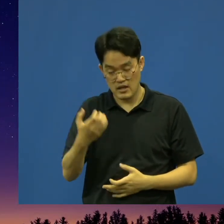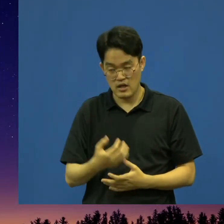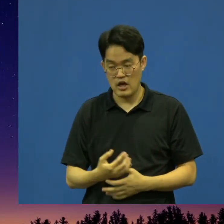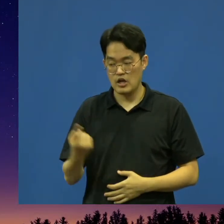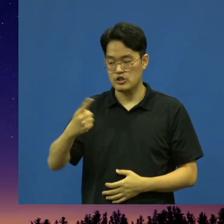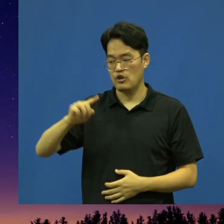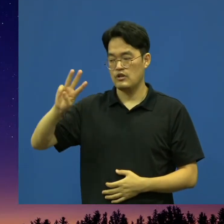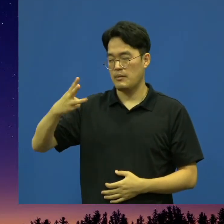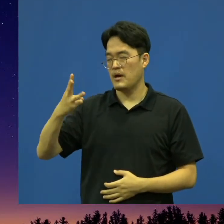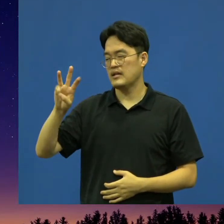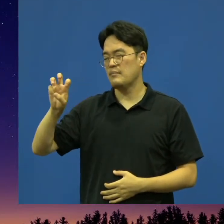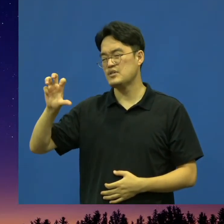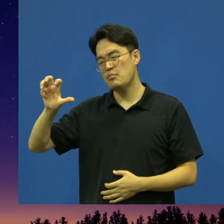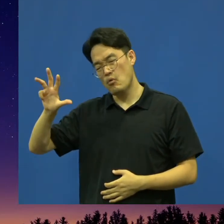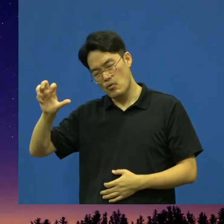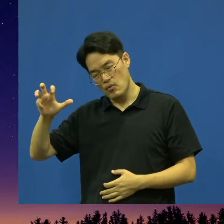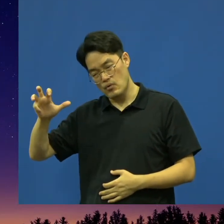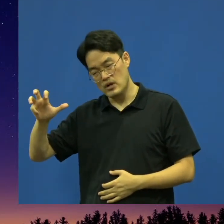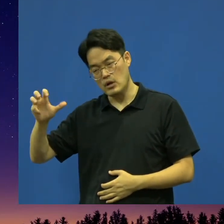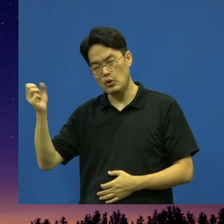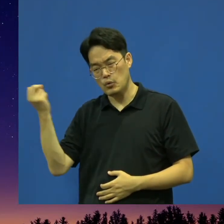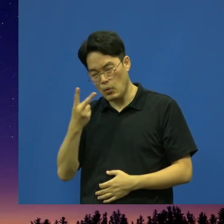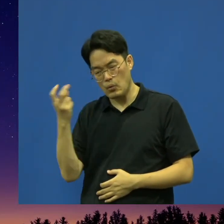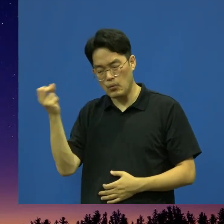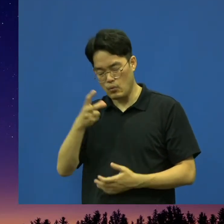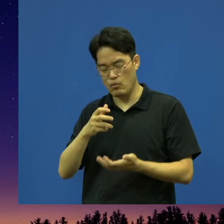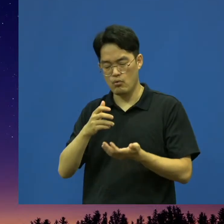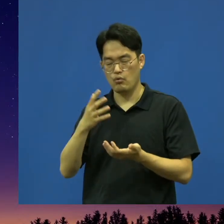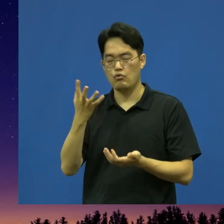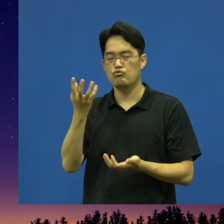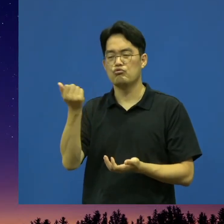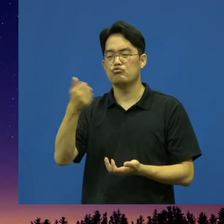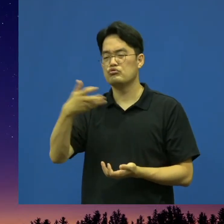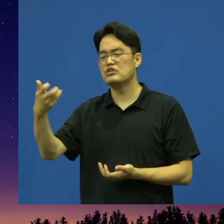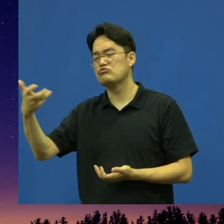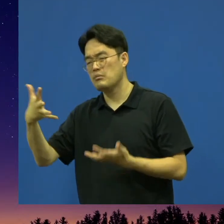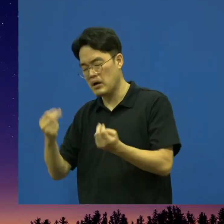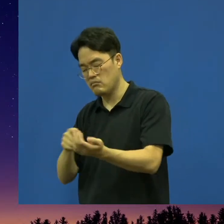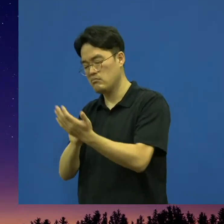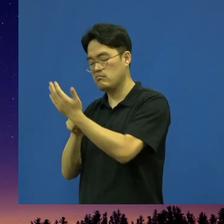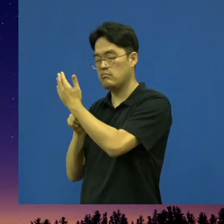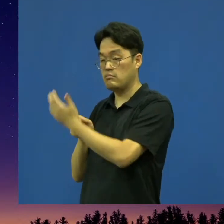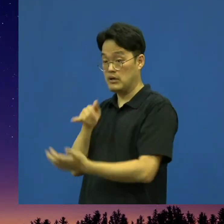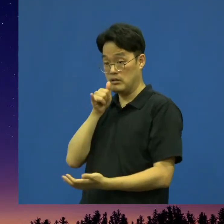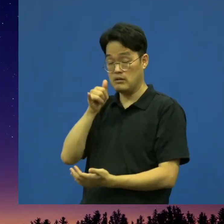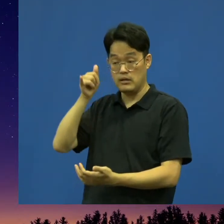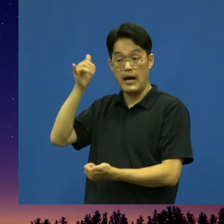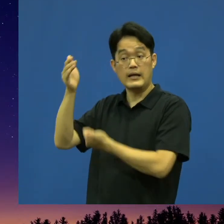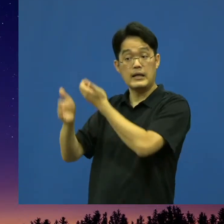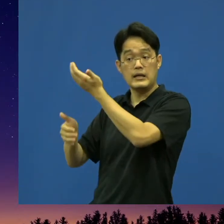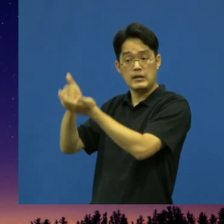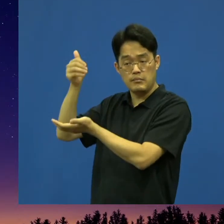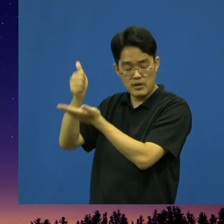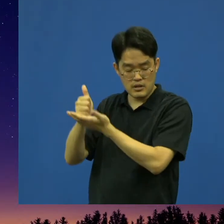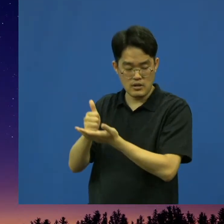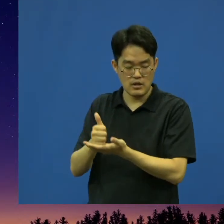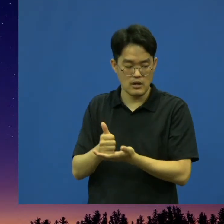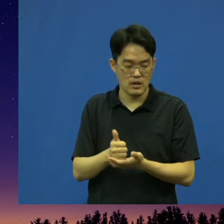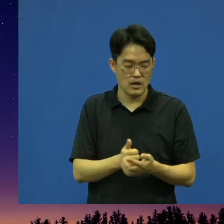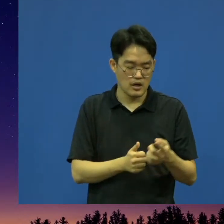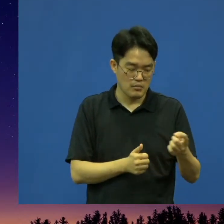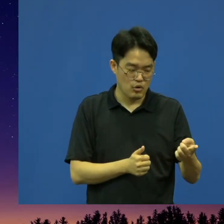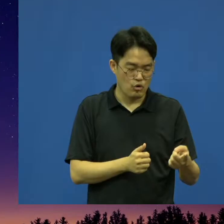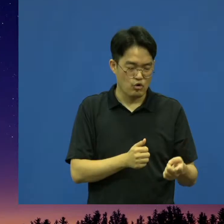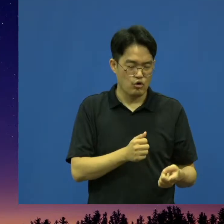1335일이라는 전혀 다른 숫자들이 또 등장해요. 저는 하나님이 의도적으로 다른 숫자를 쓰셨을